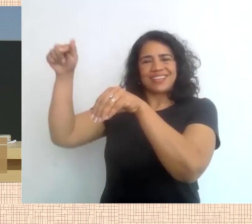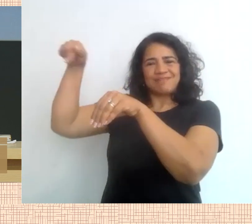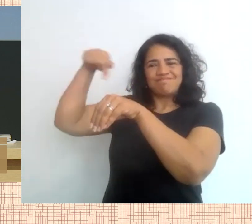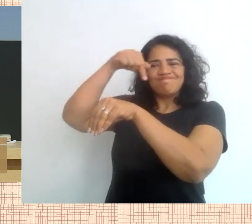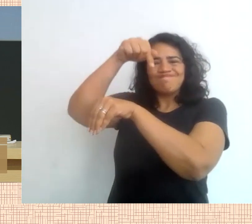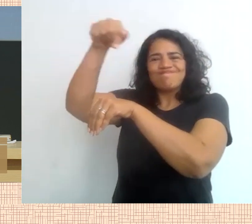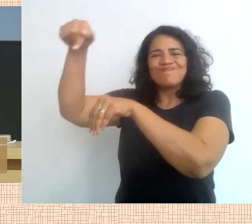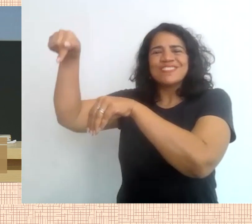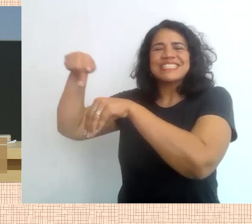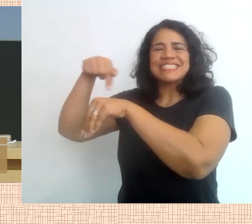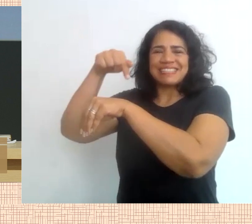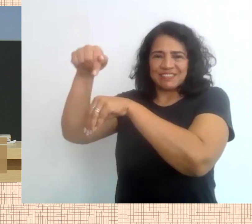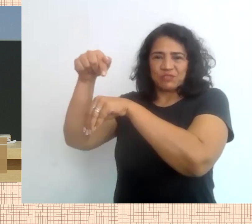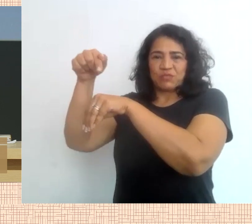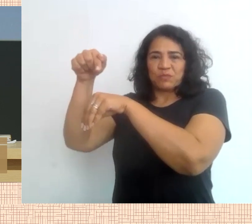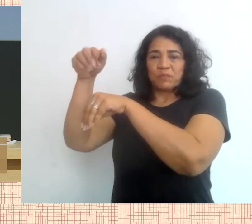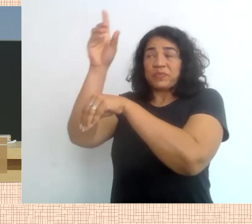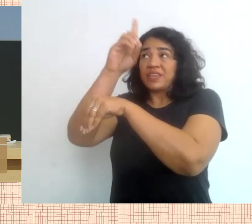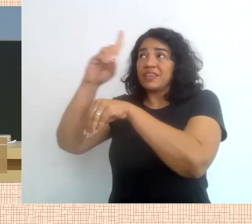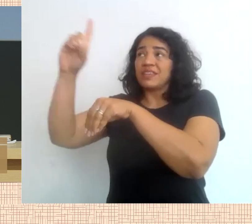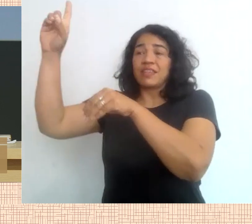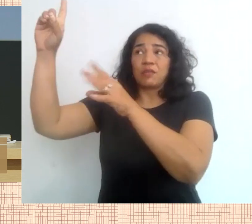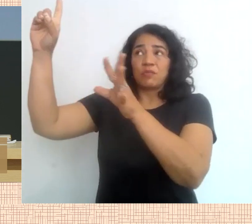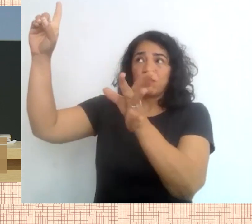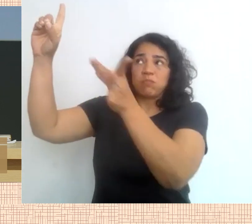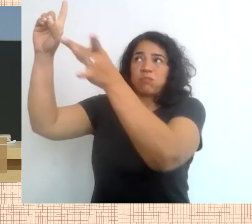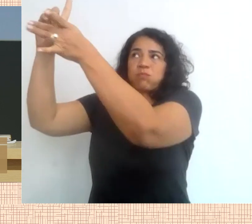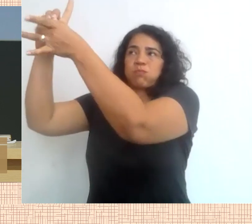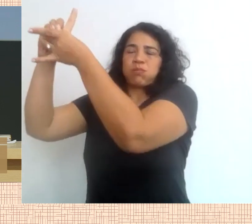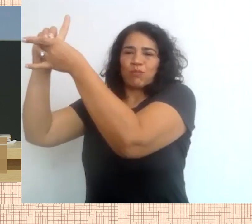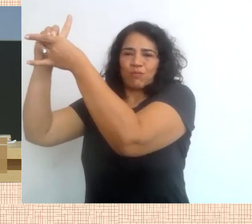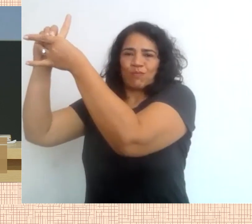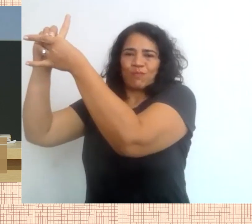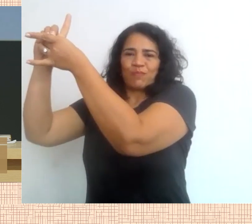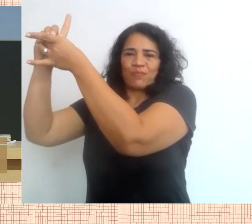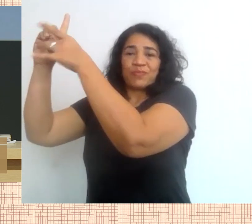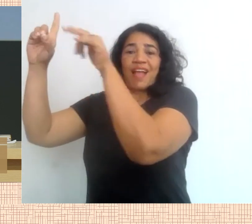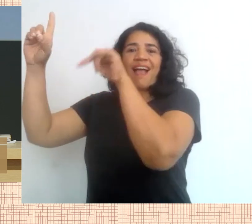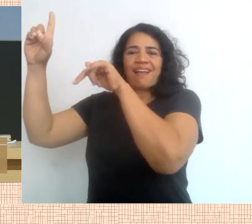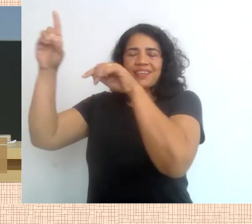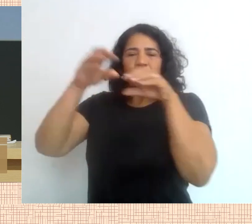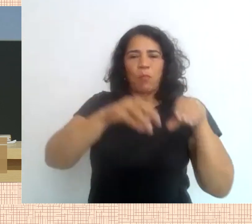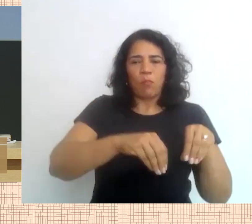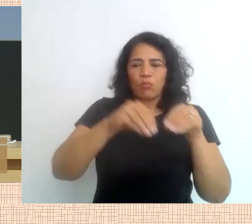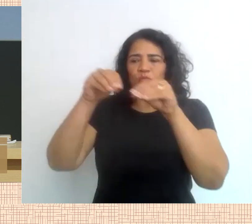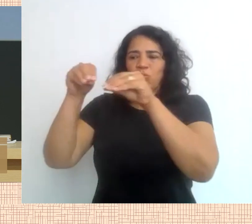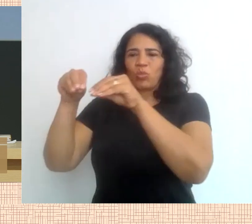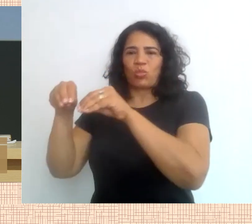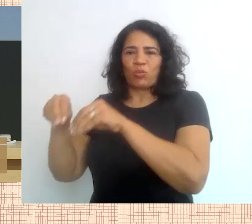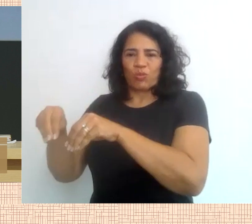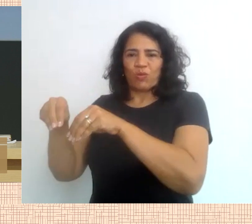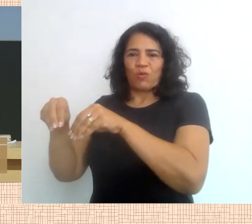aqui nesse nível, não é isso? Quando você foi mudado de posição, você já se tornou santo.